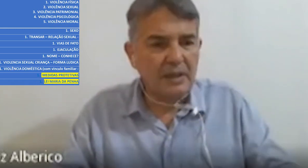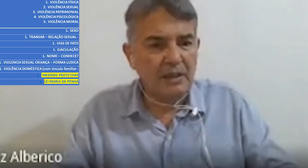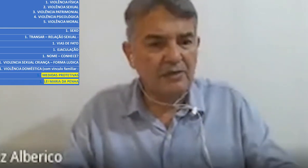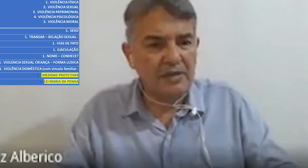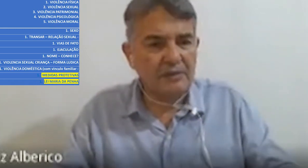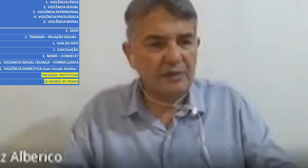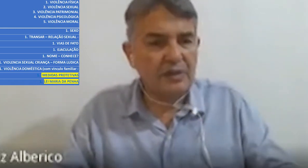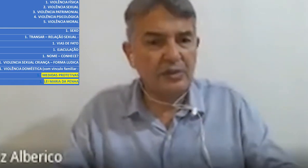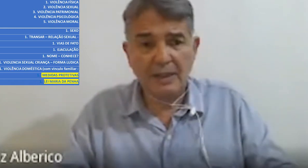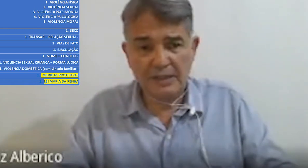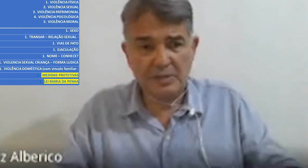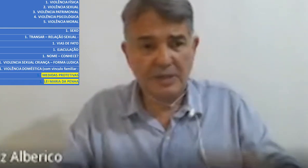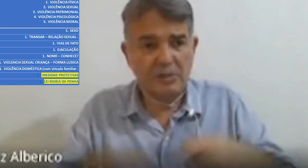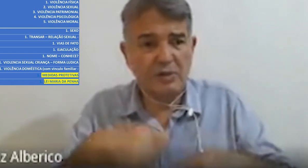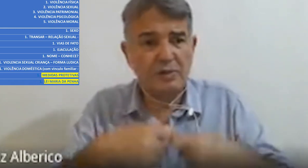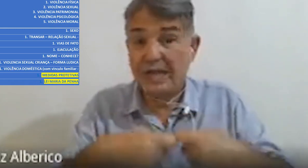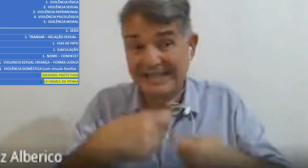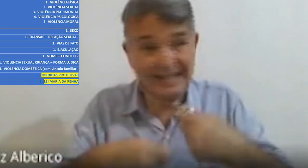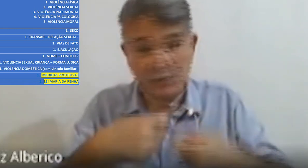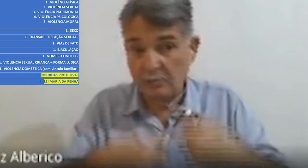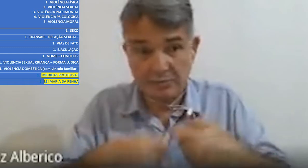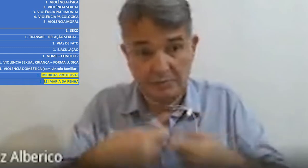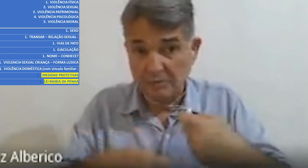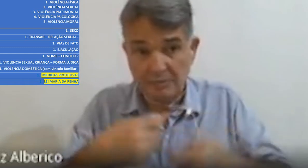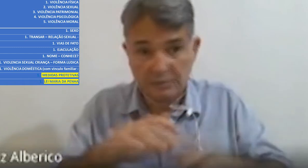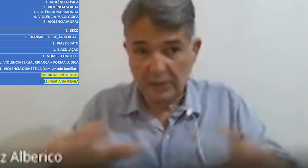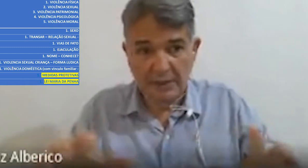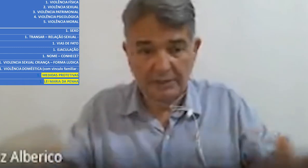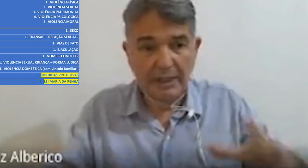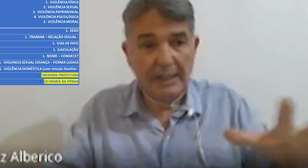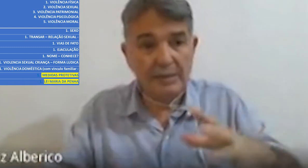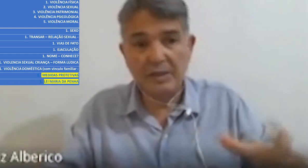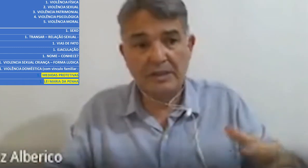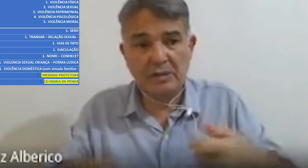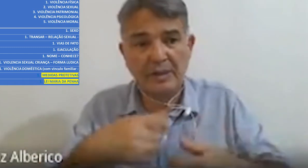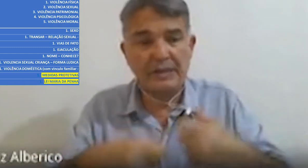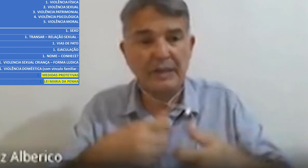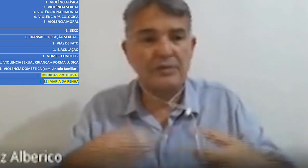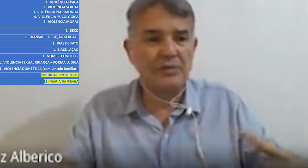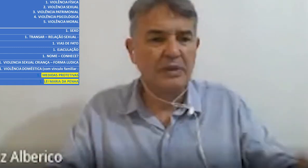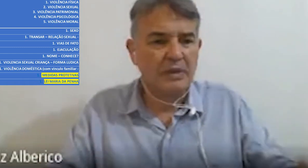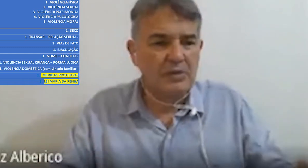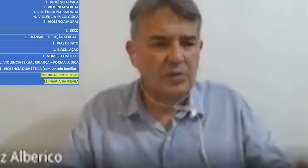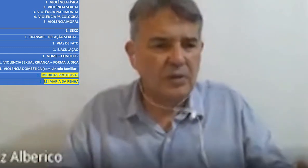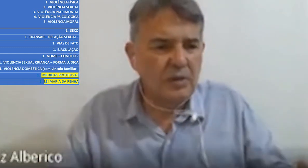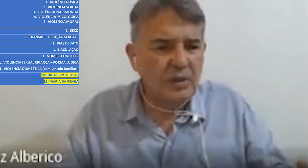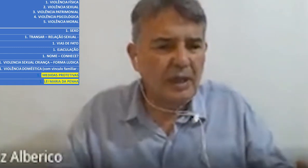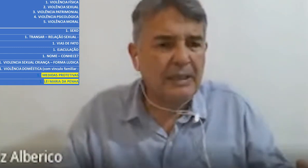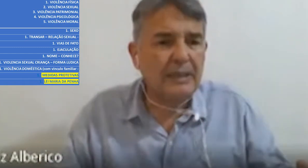Quem fez já foi dito, relação sexual é sexo, tá? A relação sexual é sexo, só que